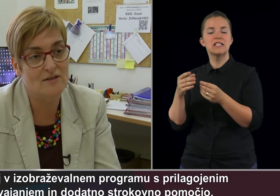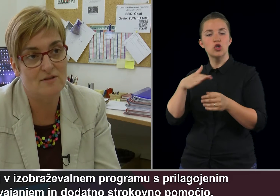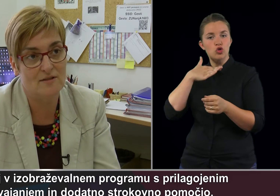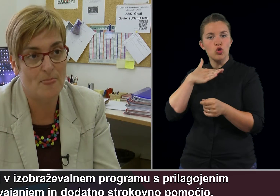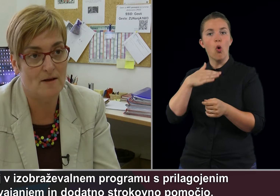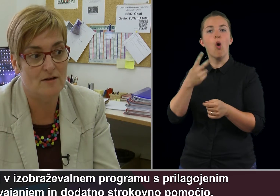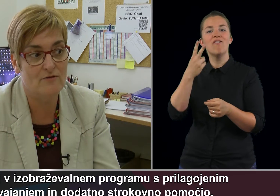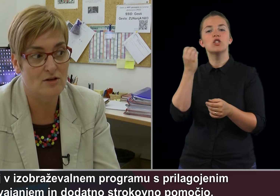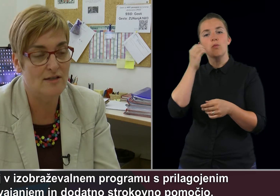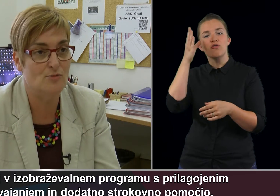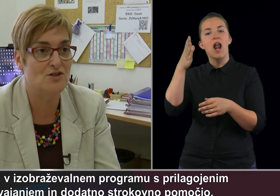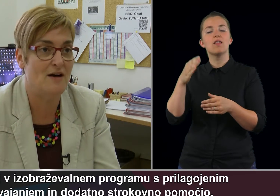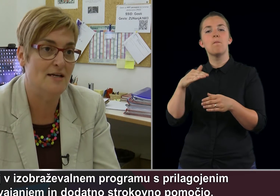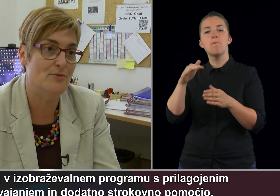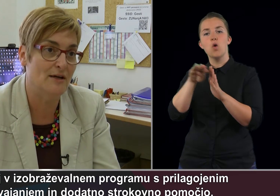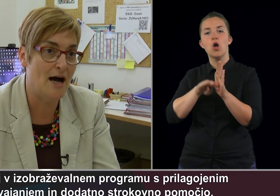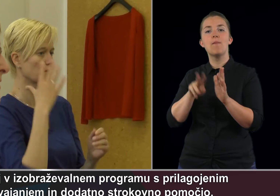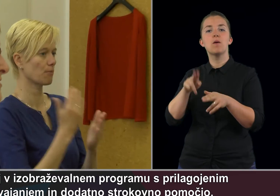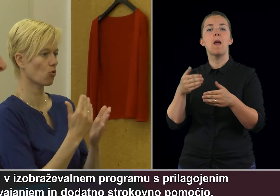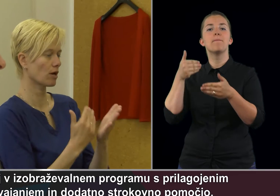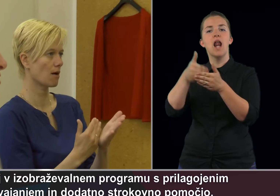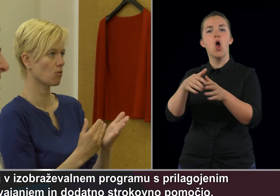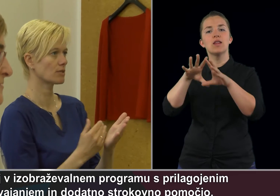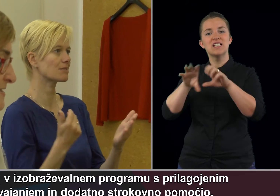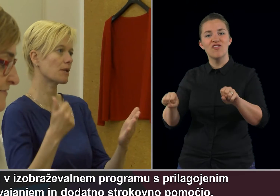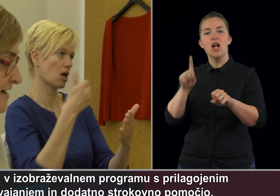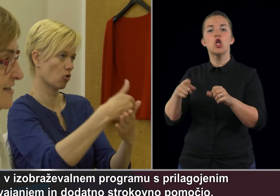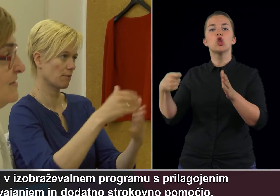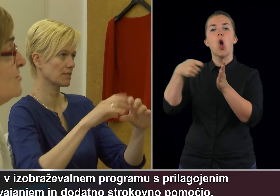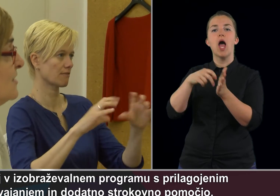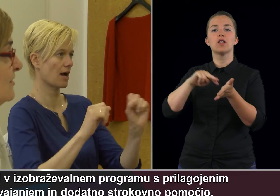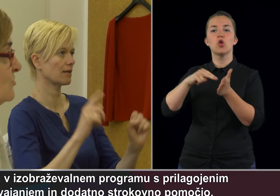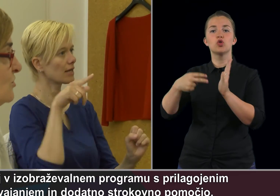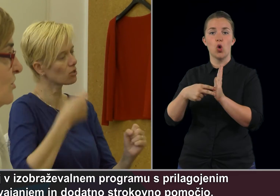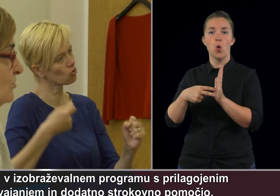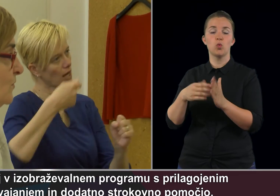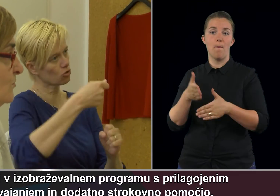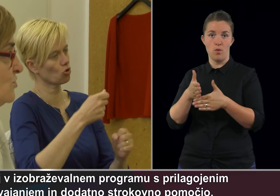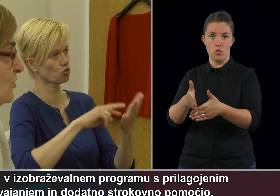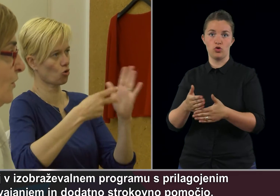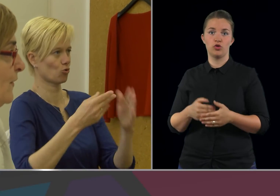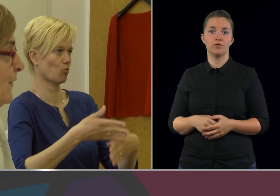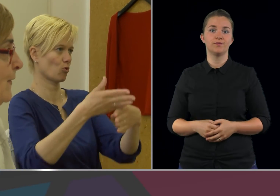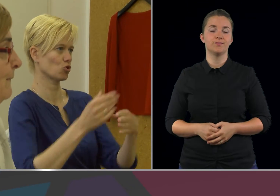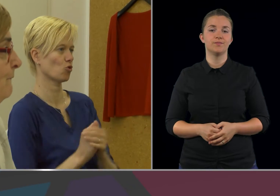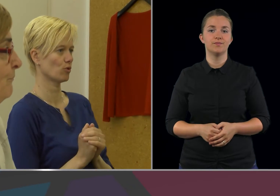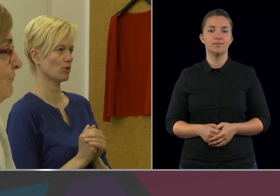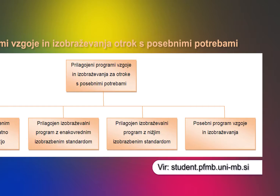šoli, torej v izobraževalnem programu s prilagojenim izvajanjem in z dodatno strokovno pomočjo.